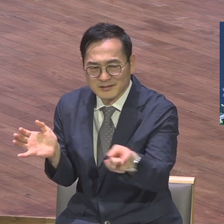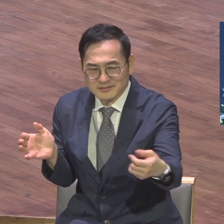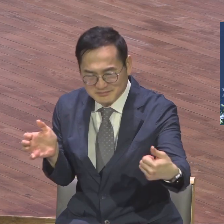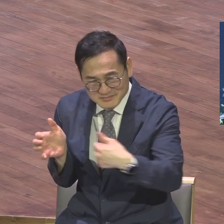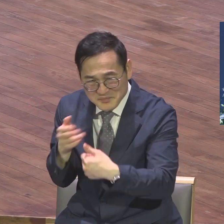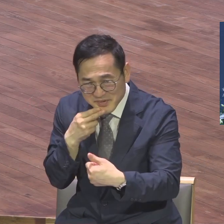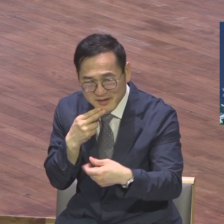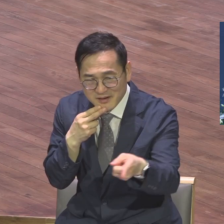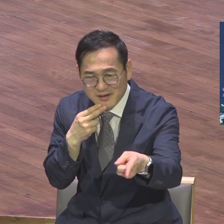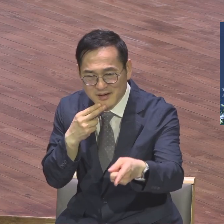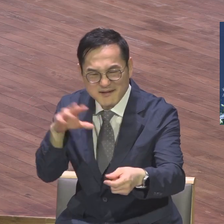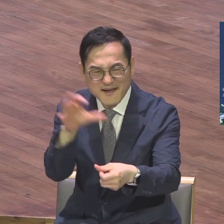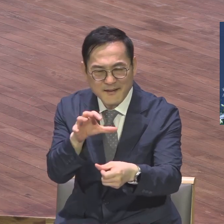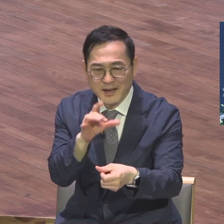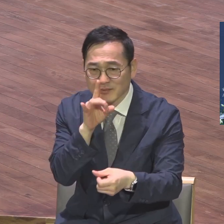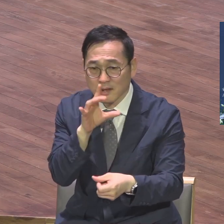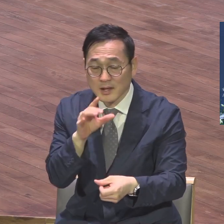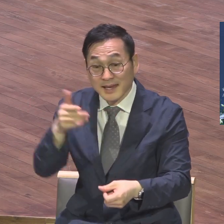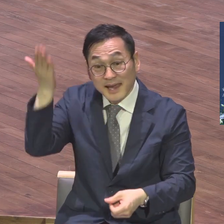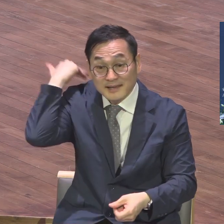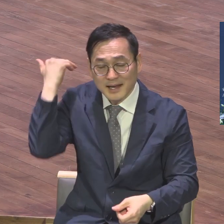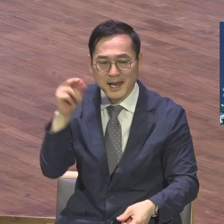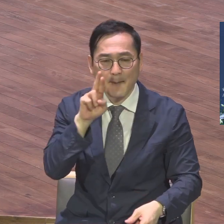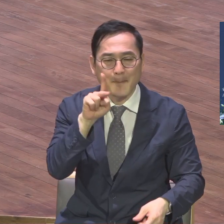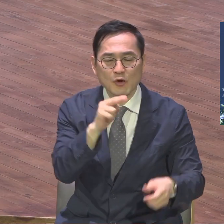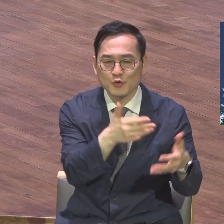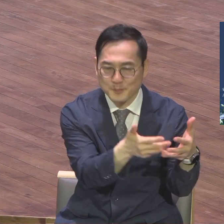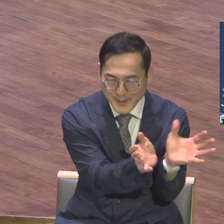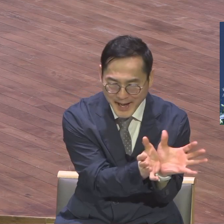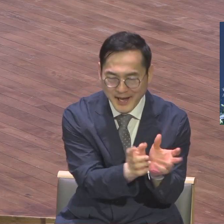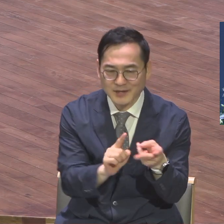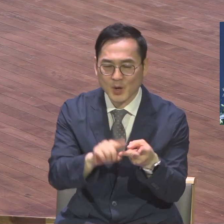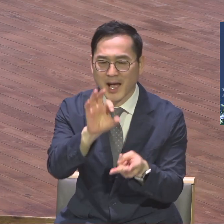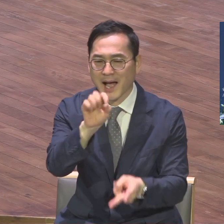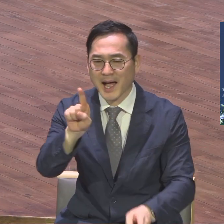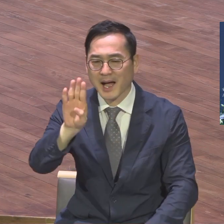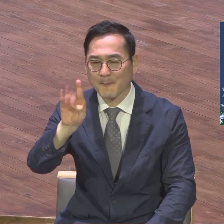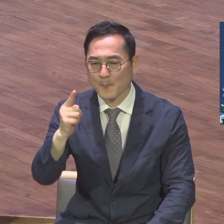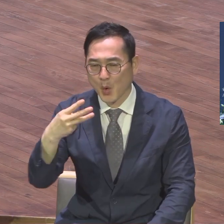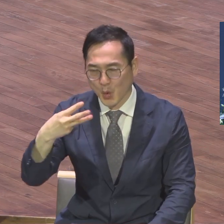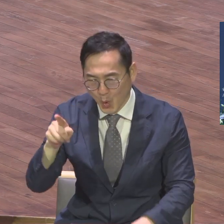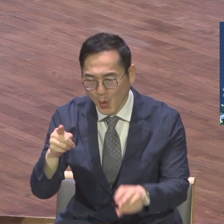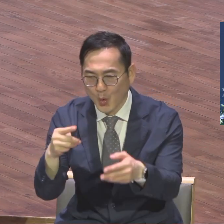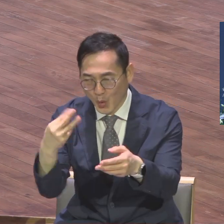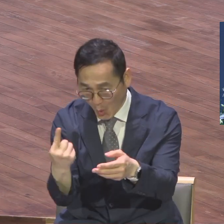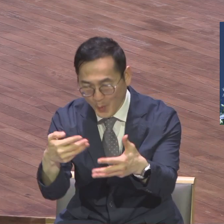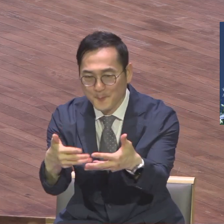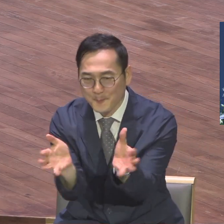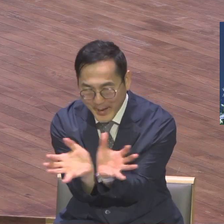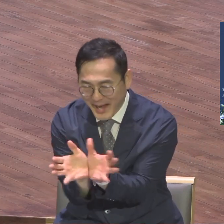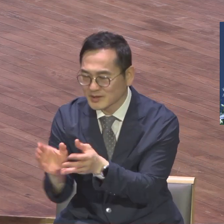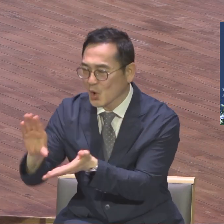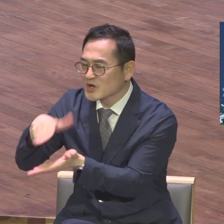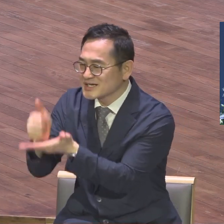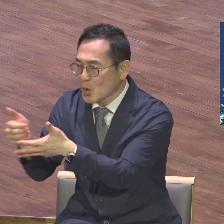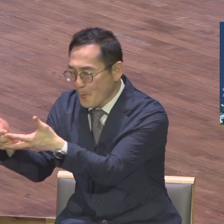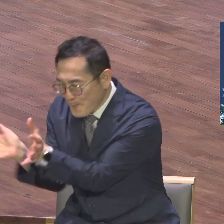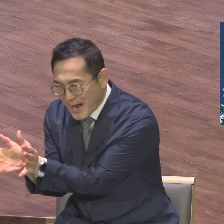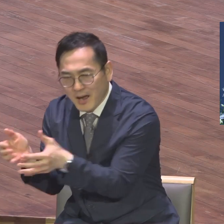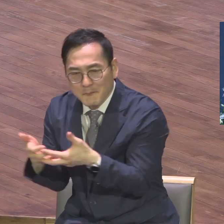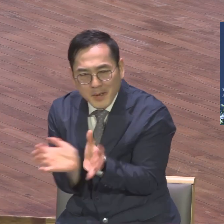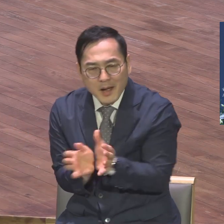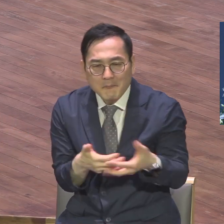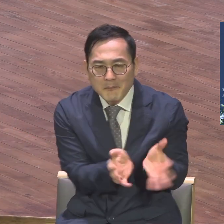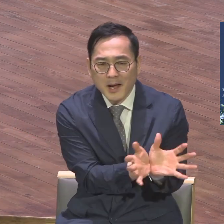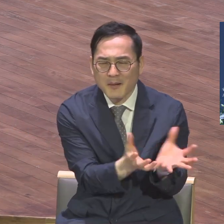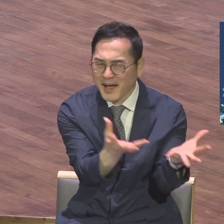아볼로파 개바파 심지어 그리스도파 이걸 만들어서 분쟁을 일삼는 이 고린도